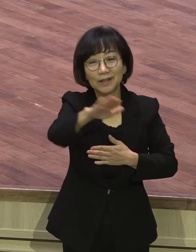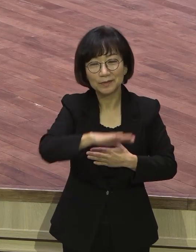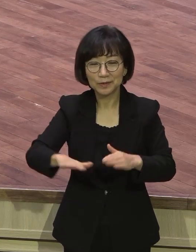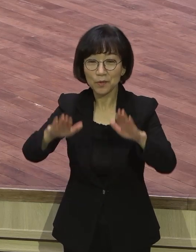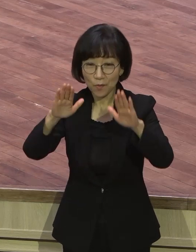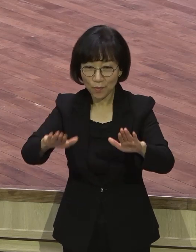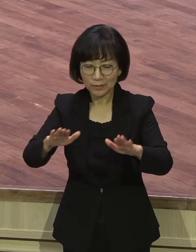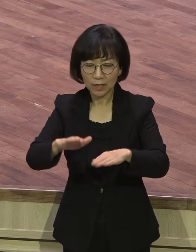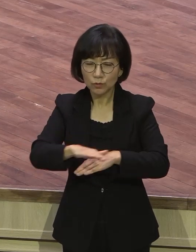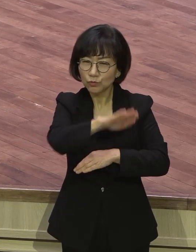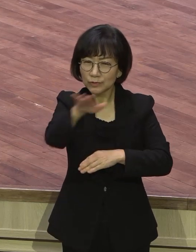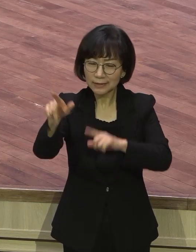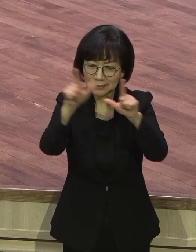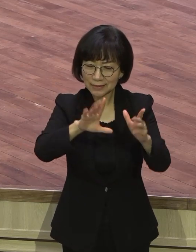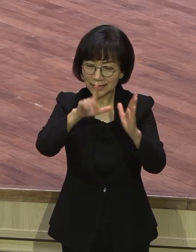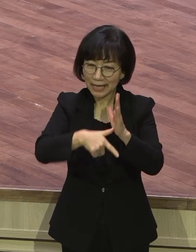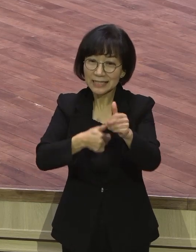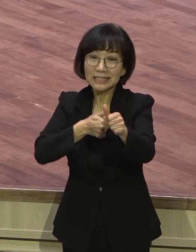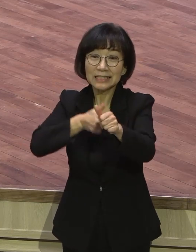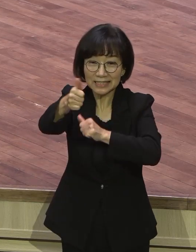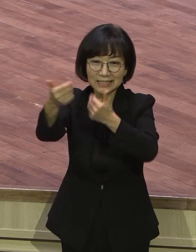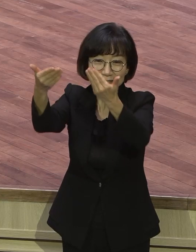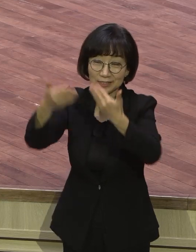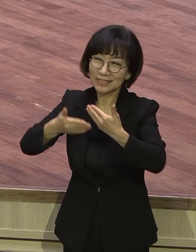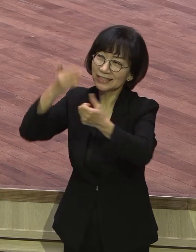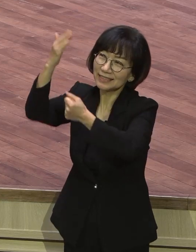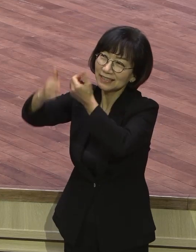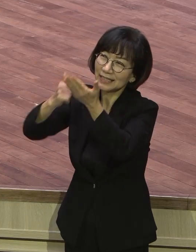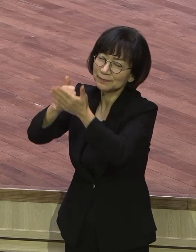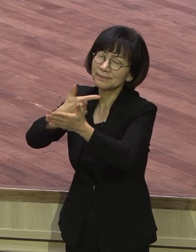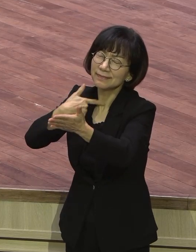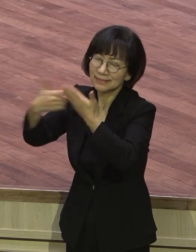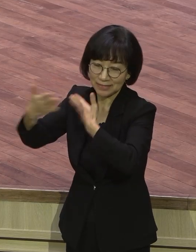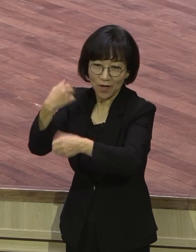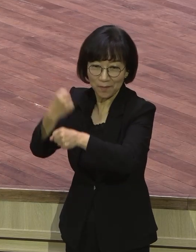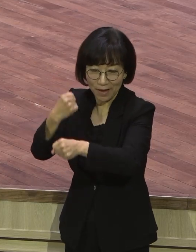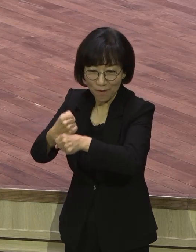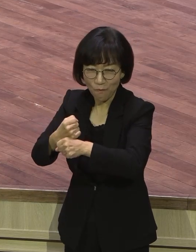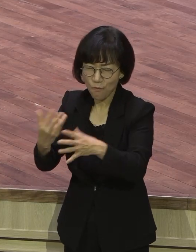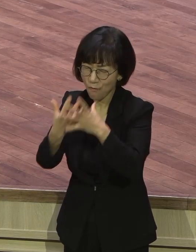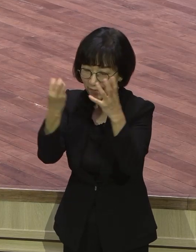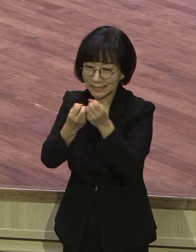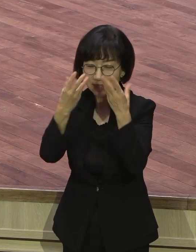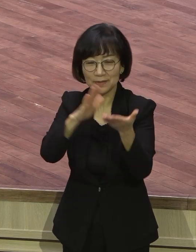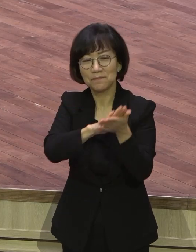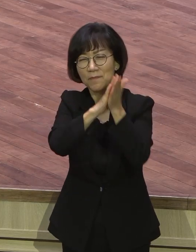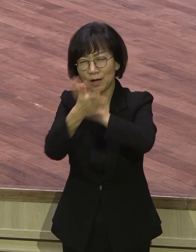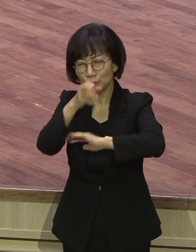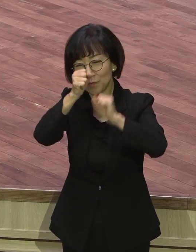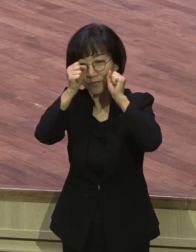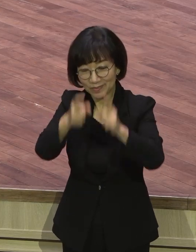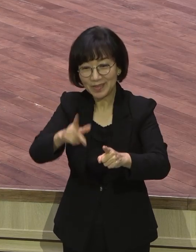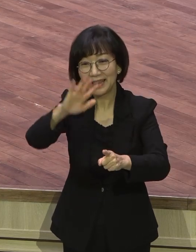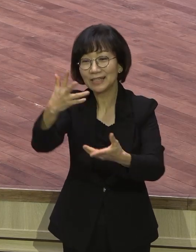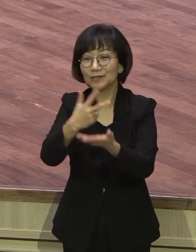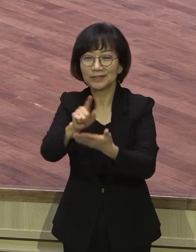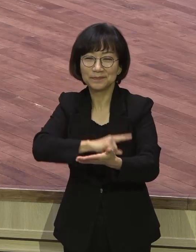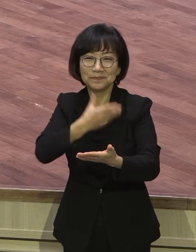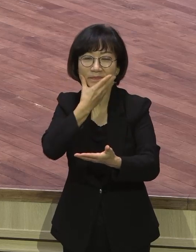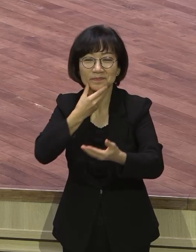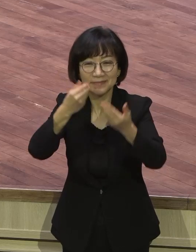성리를 가이다 주시는 하나님을 체험하는 그래서 전하이복의 시간 되기를 제모로 축복합니다. 그럼